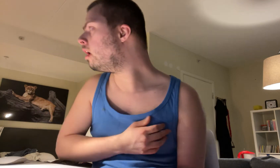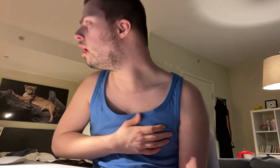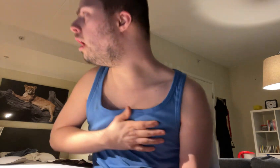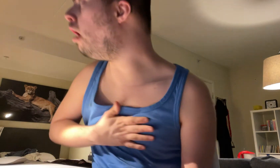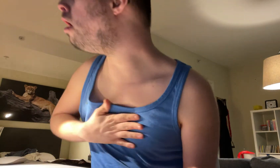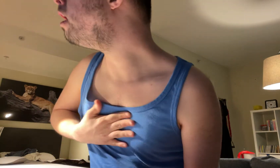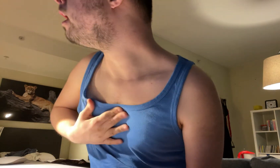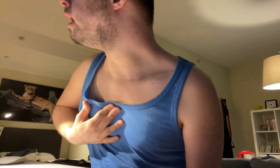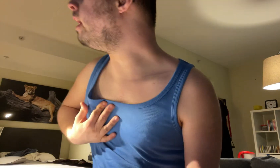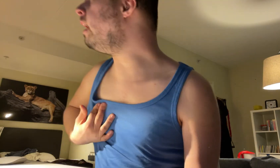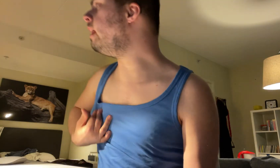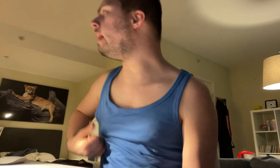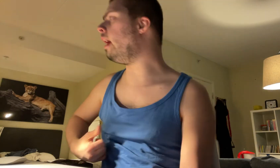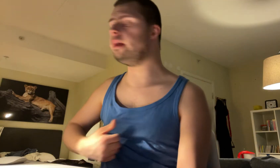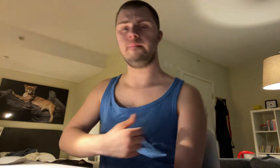Ja.